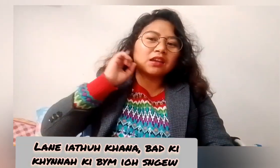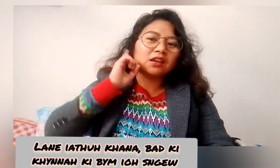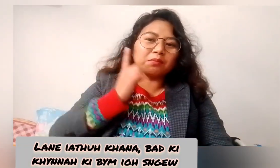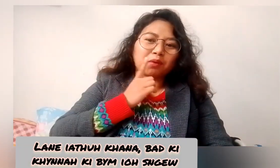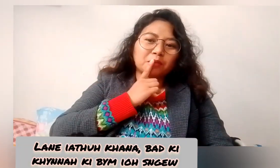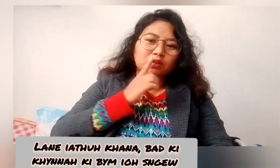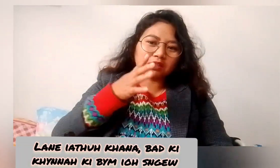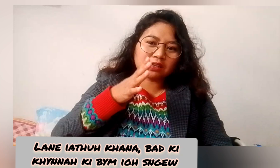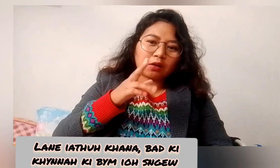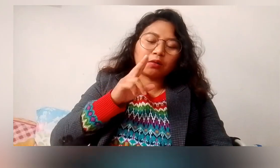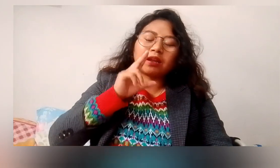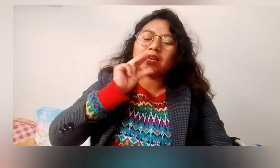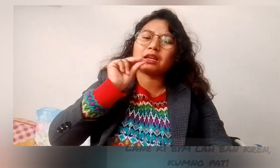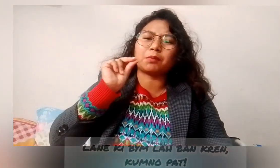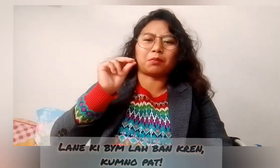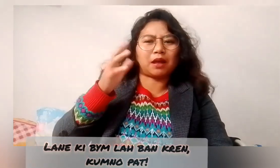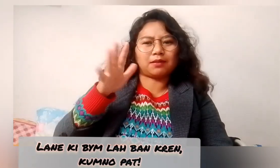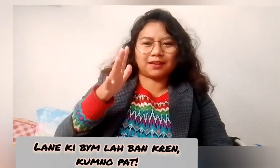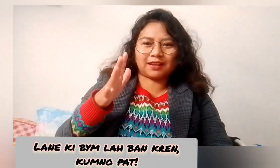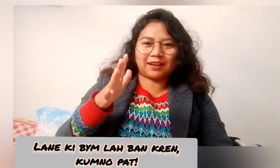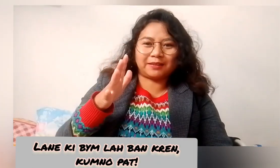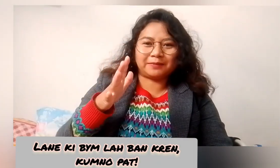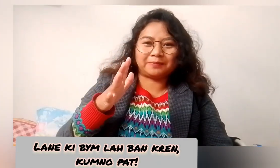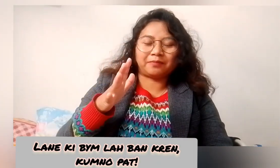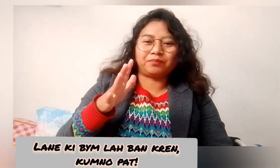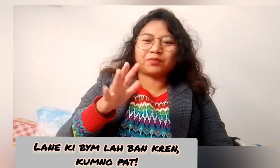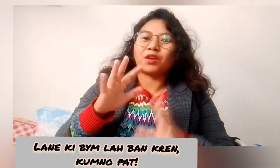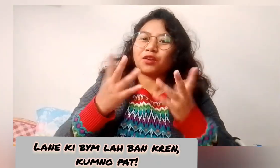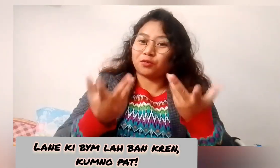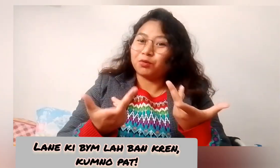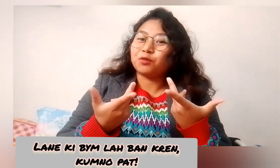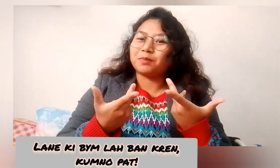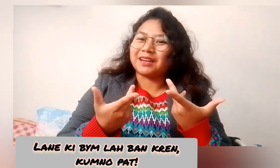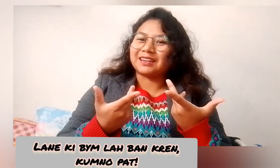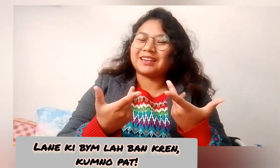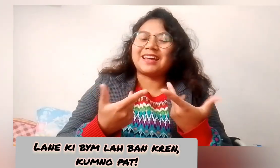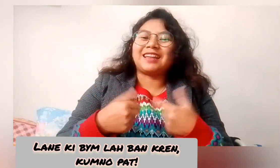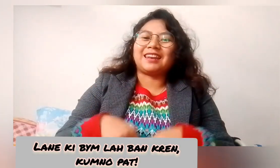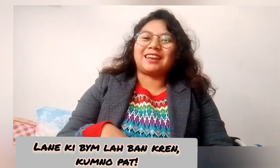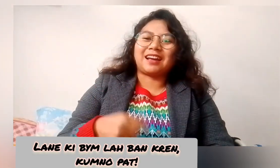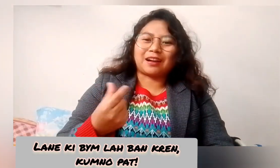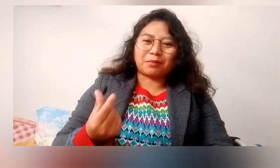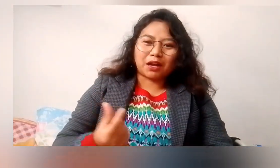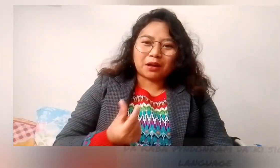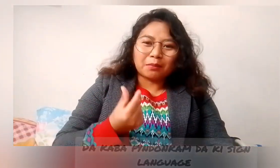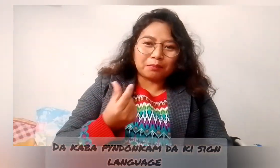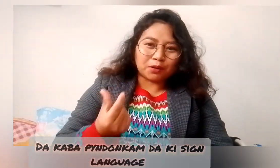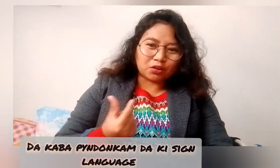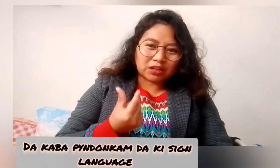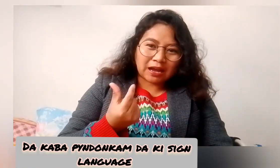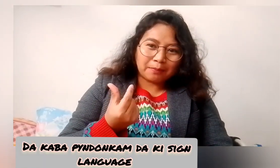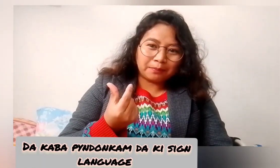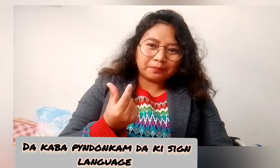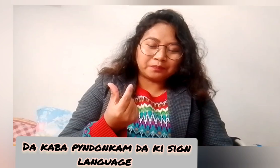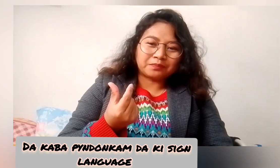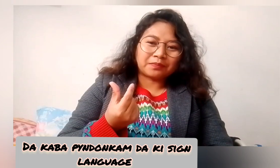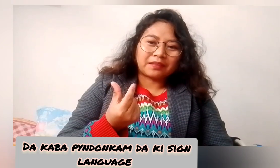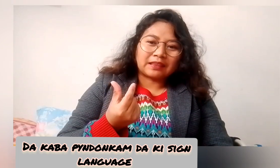khana ki bom Sngew. Ani ke bom la ban kren. Kumno pan. Da ka ba pran kam